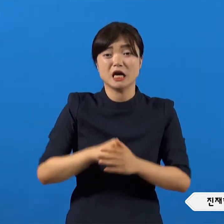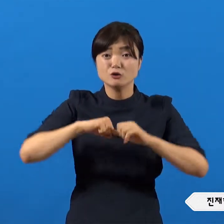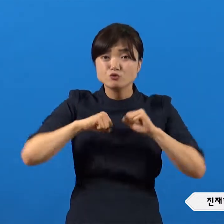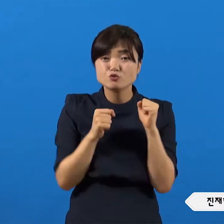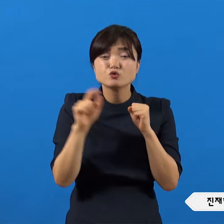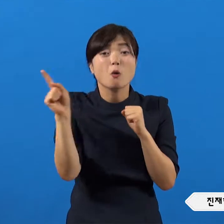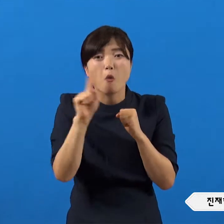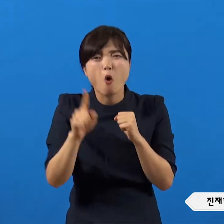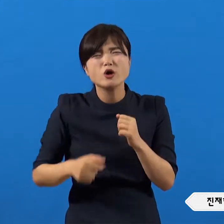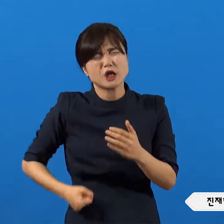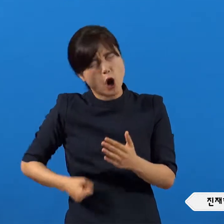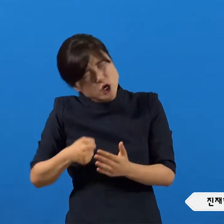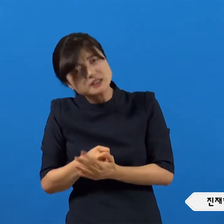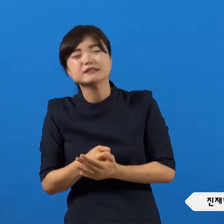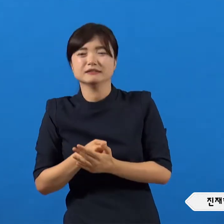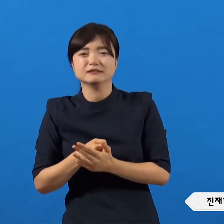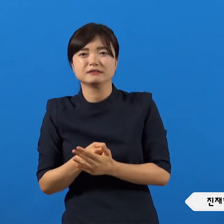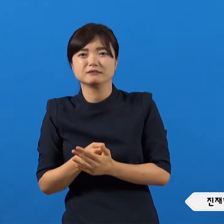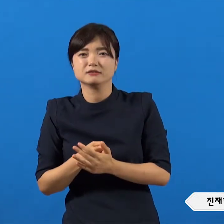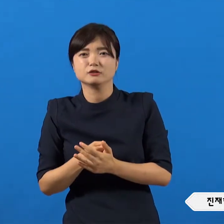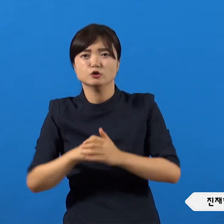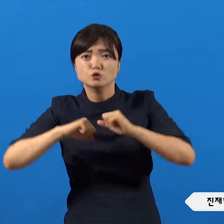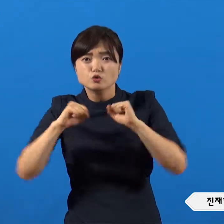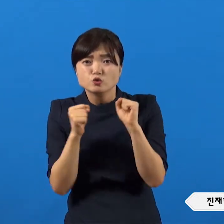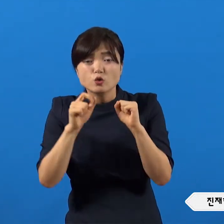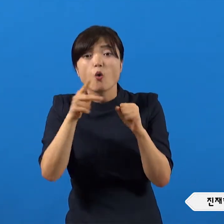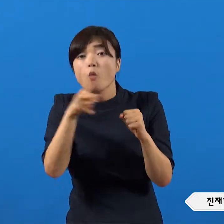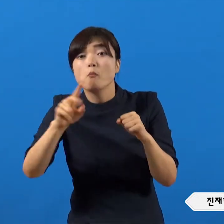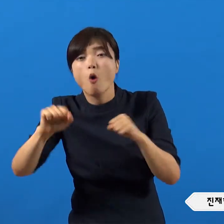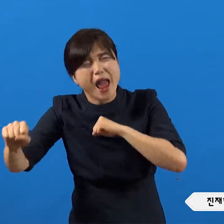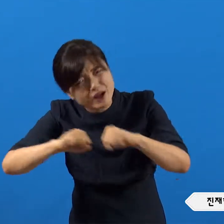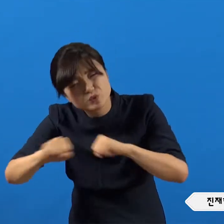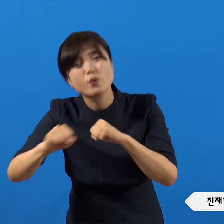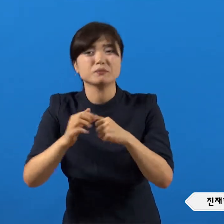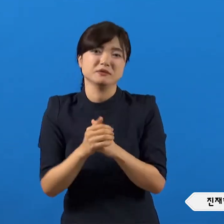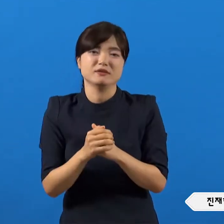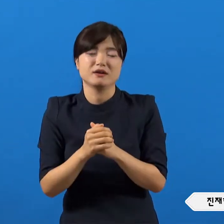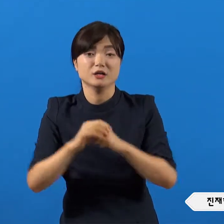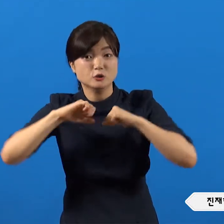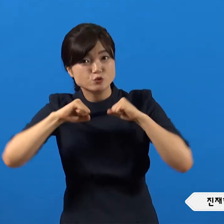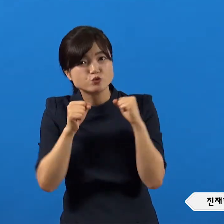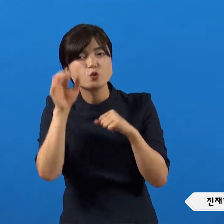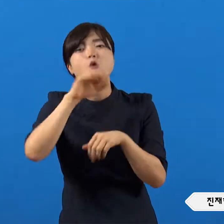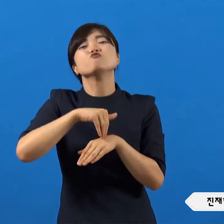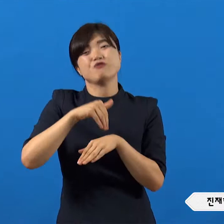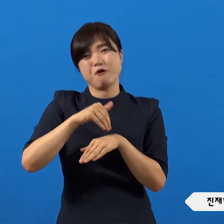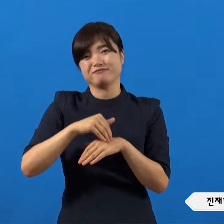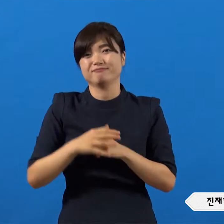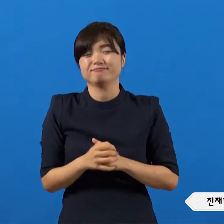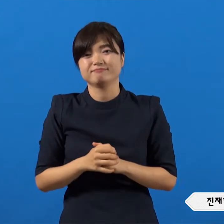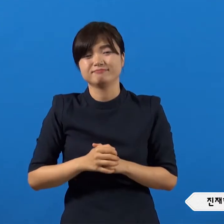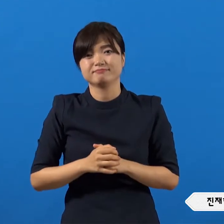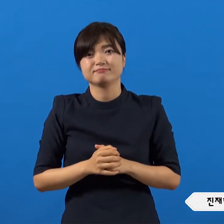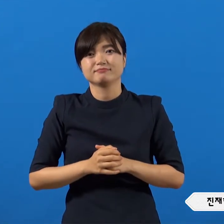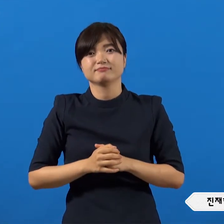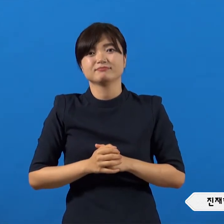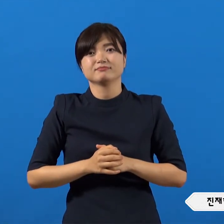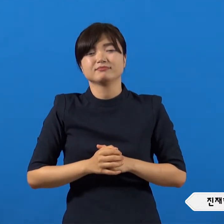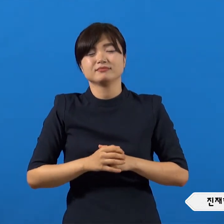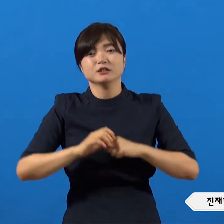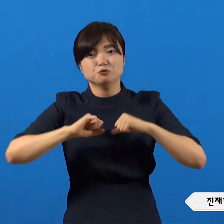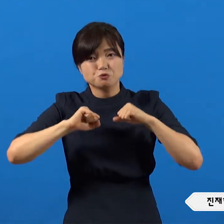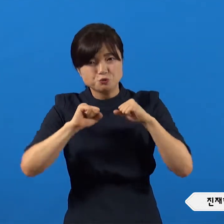순종은 결단입니다. 순종은 행동입니다. 순종은 훈련입니다. 순종의